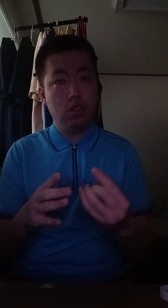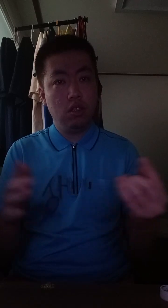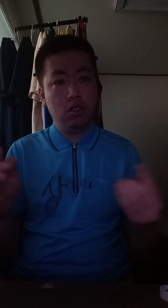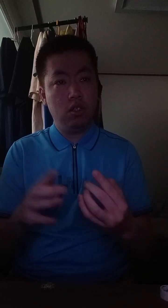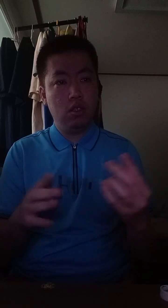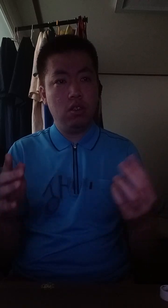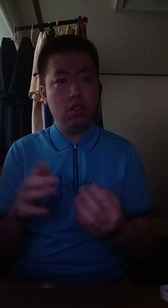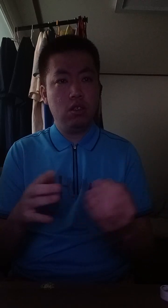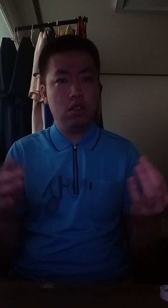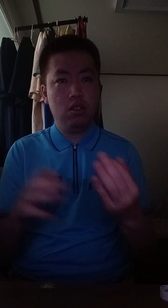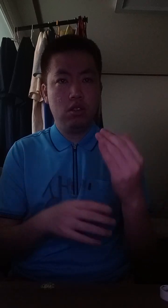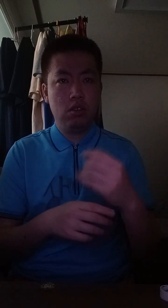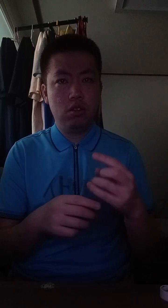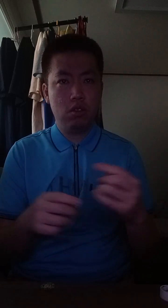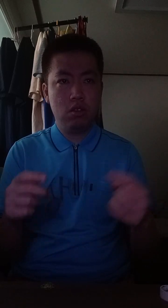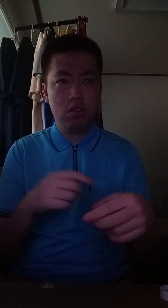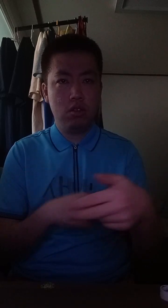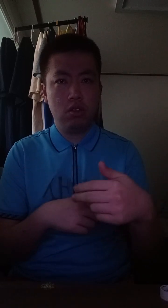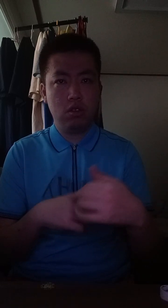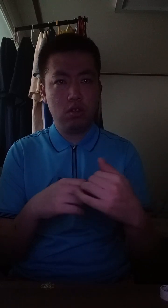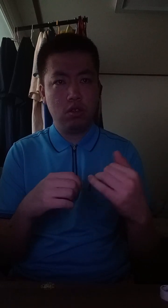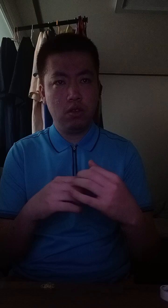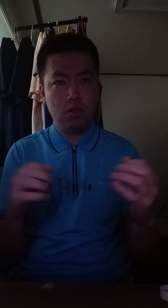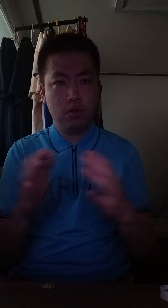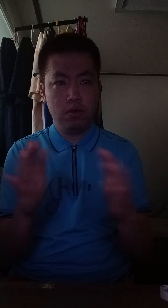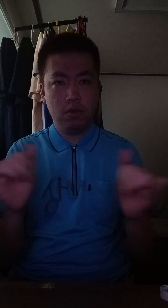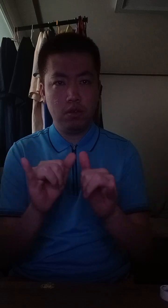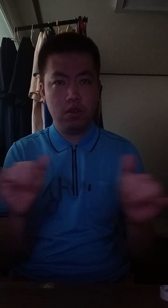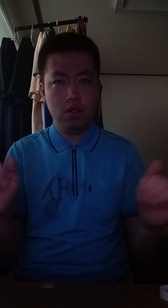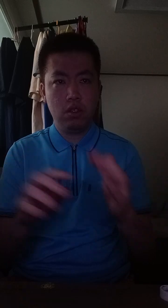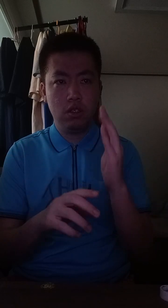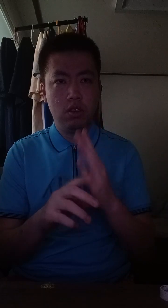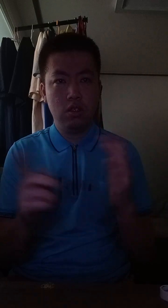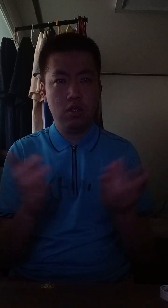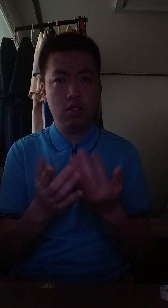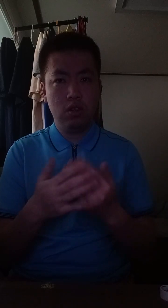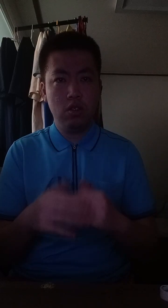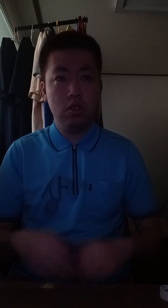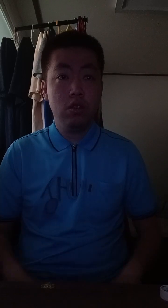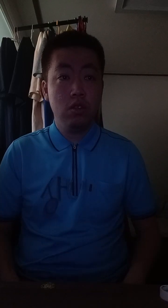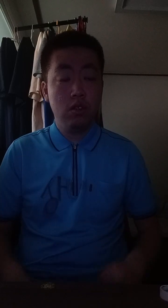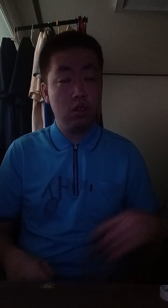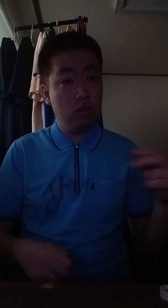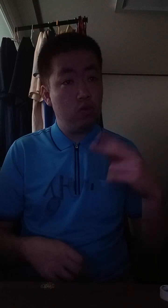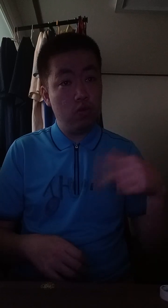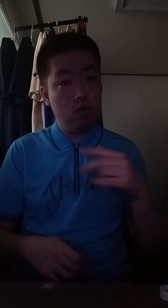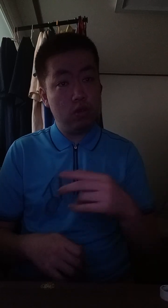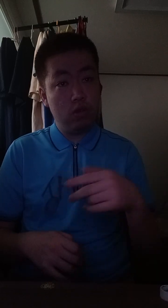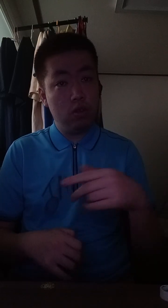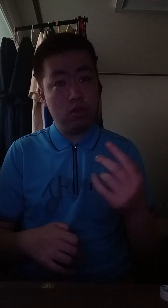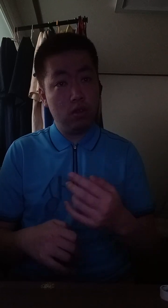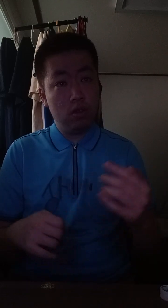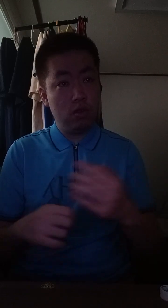현장 점검이어서 전동차가 운행되는 채로 작업이 이뤄졌습니다. 코레일 내부 지침상 작업